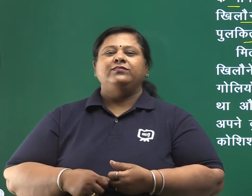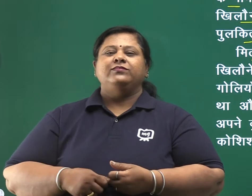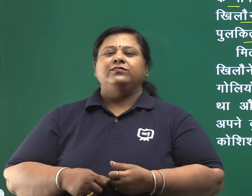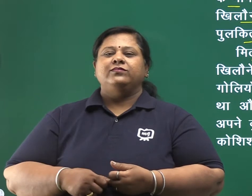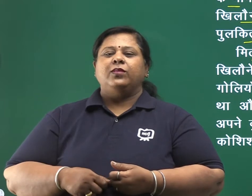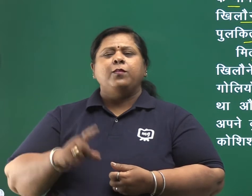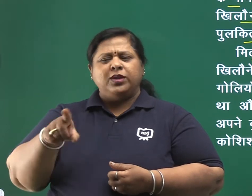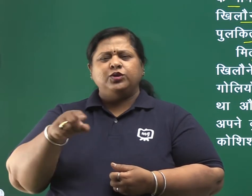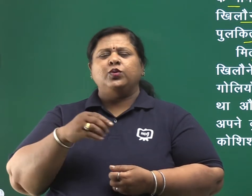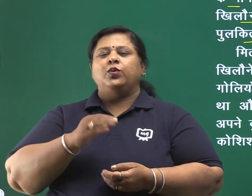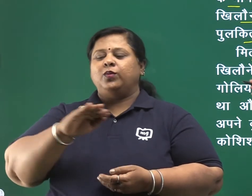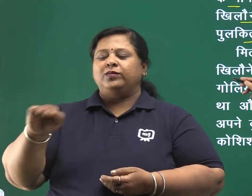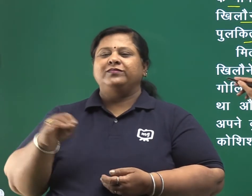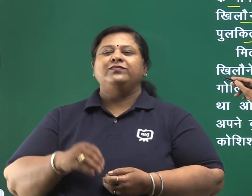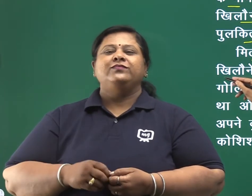बच्चों को